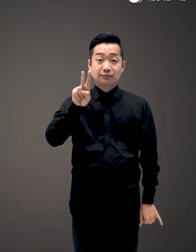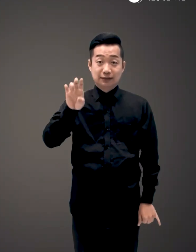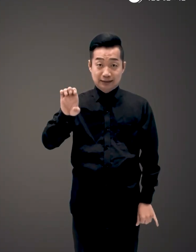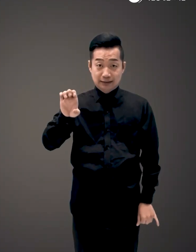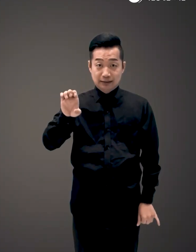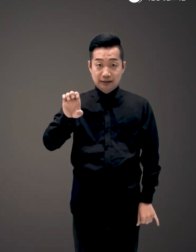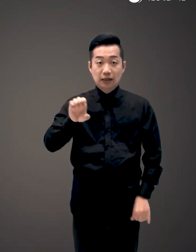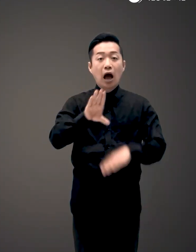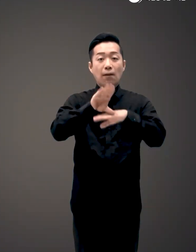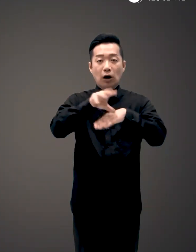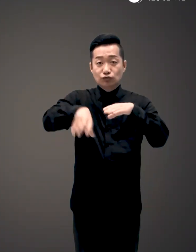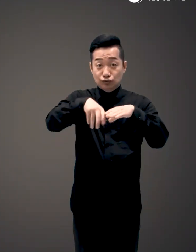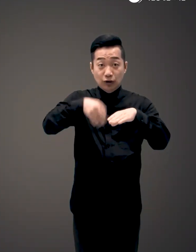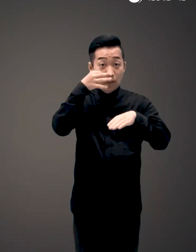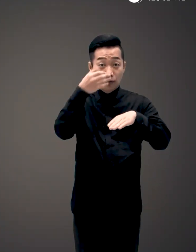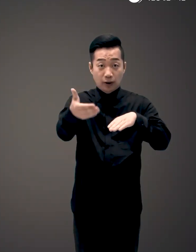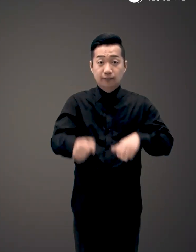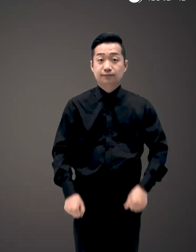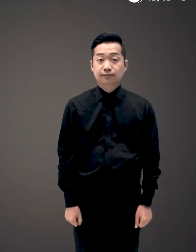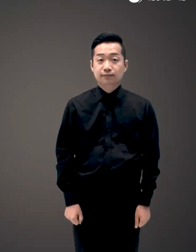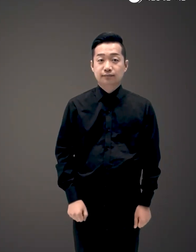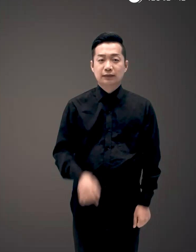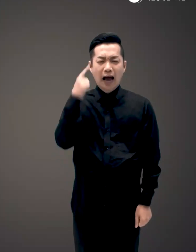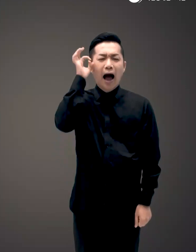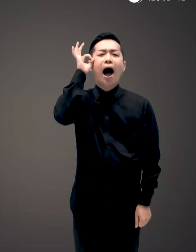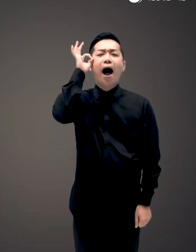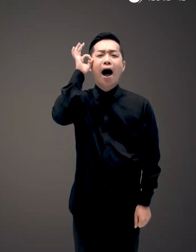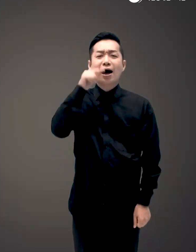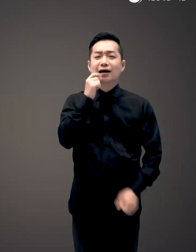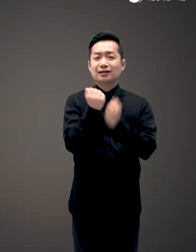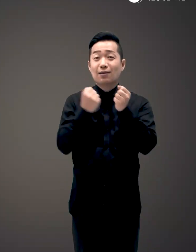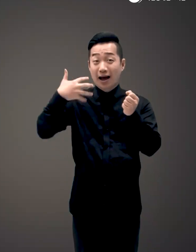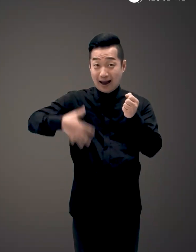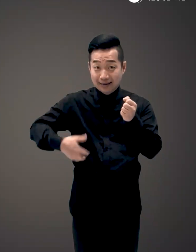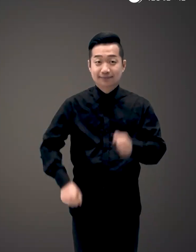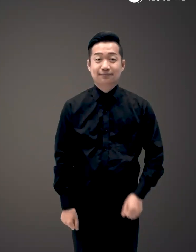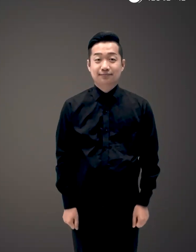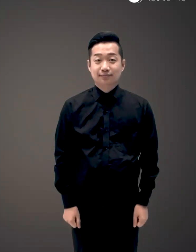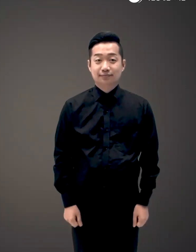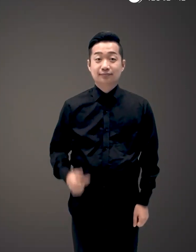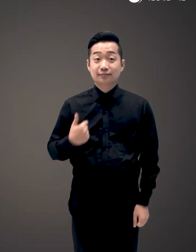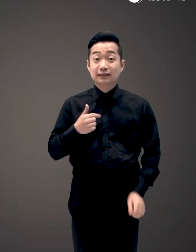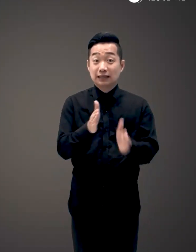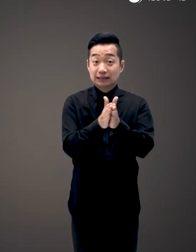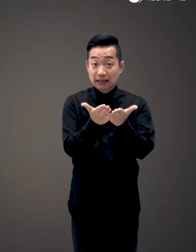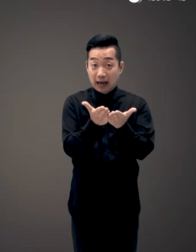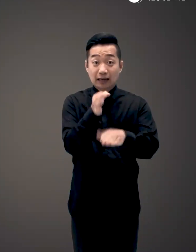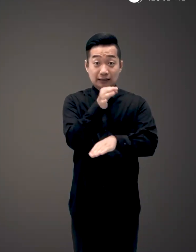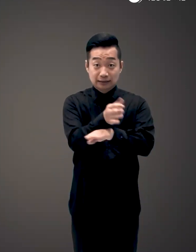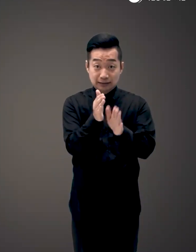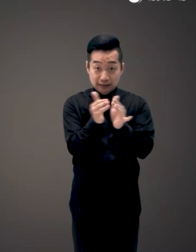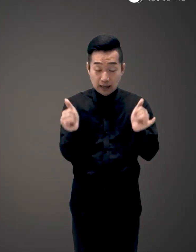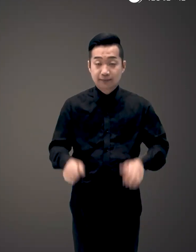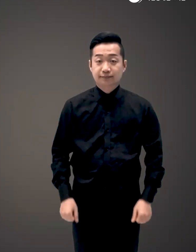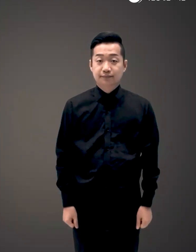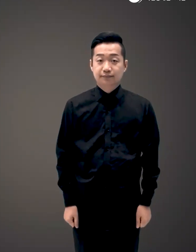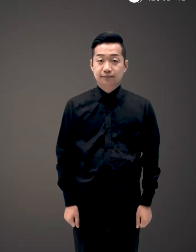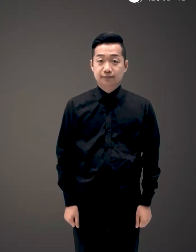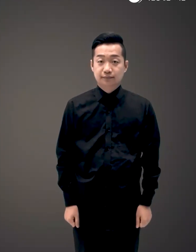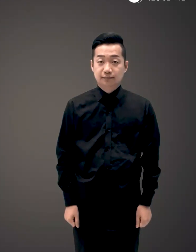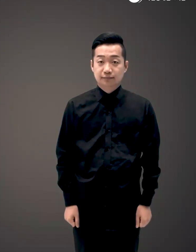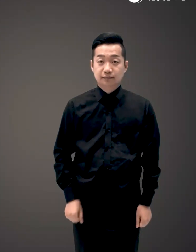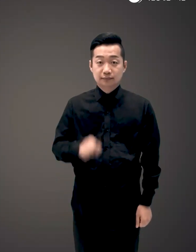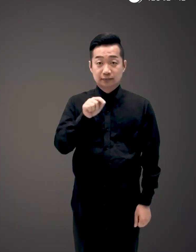라이브 방송으로 현장 추첨을 할 겁니다. 그리고 제가 이거를 설명을 안 드렸는데, 제 책을 구매하신